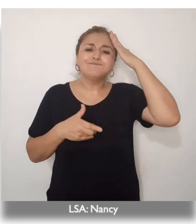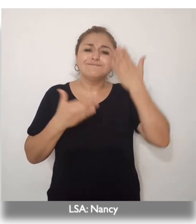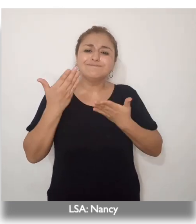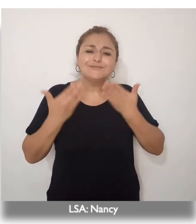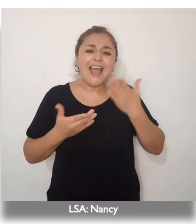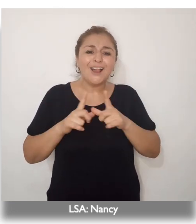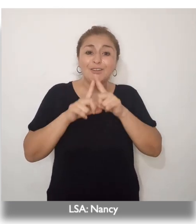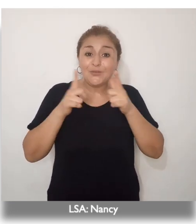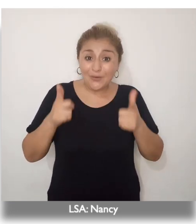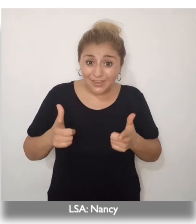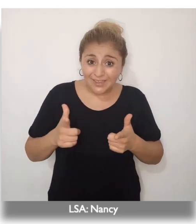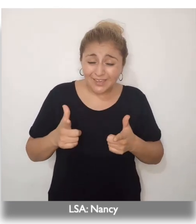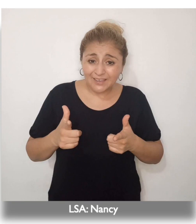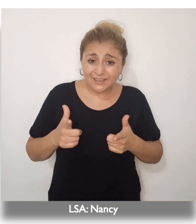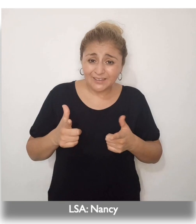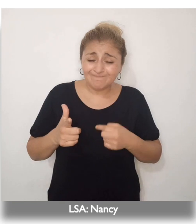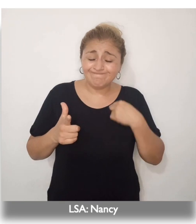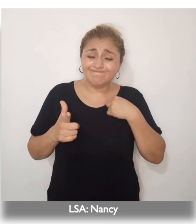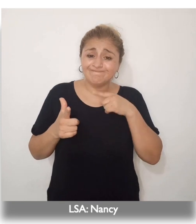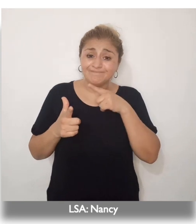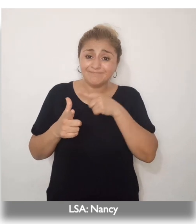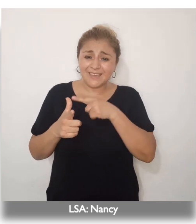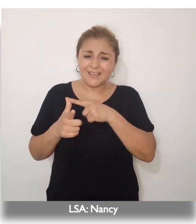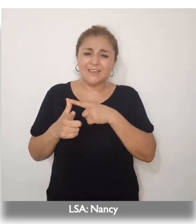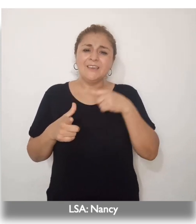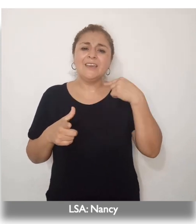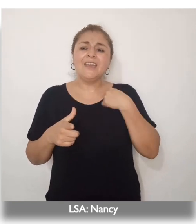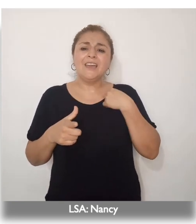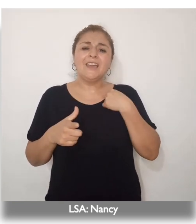hacia él una gran injusticia